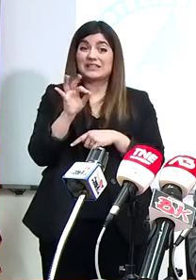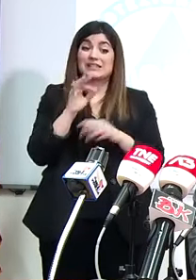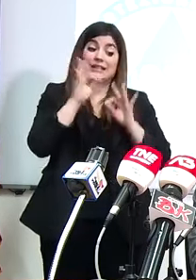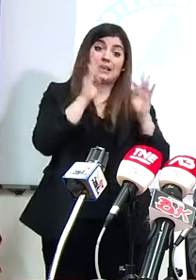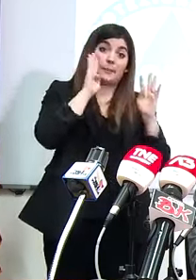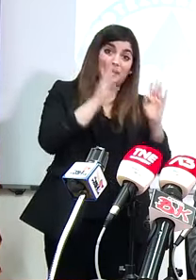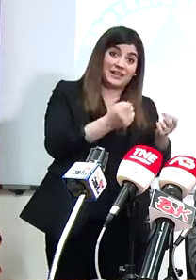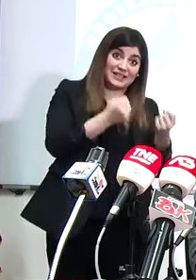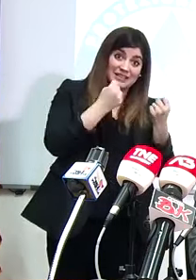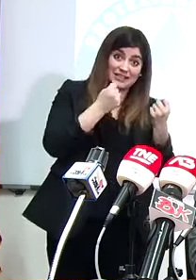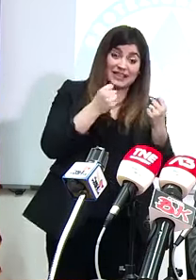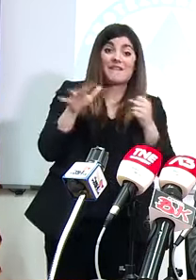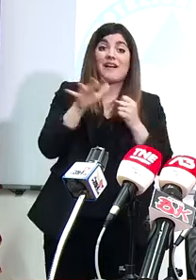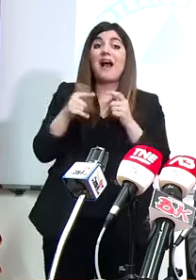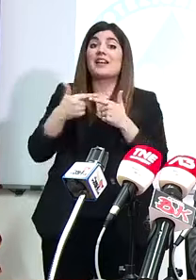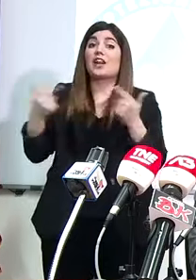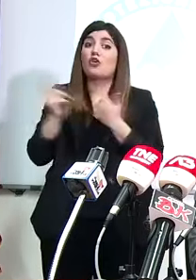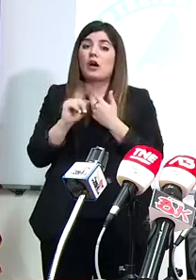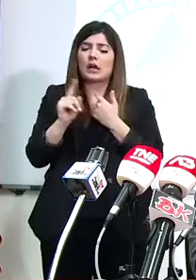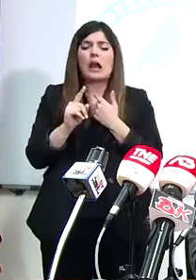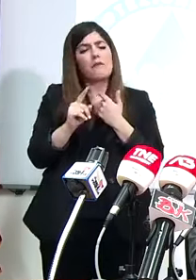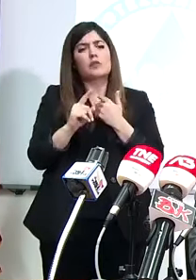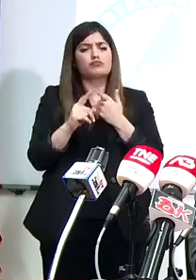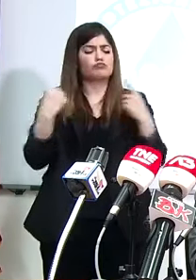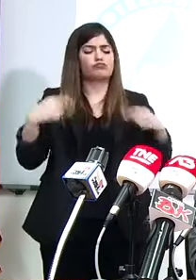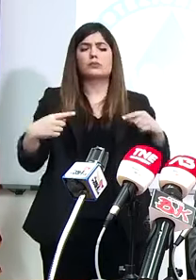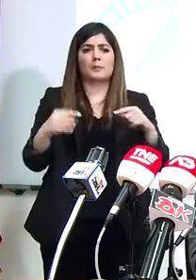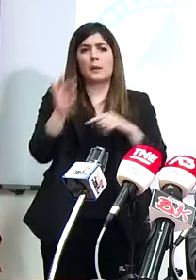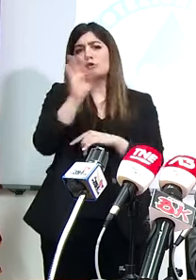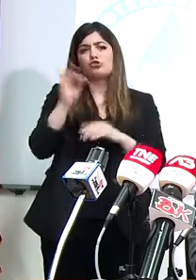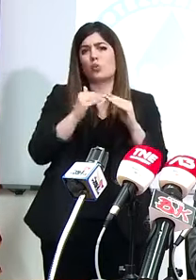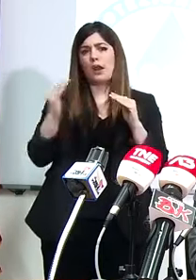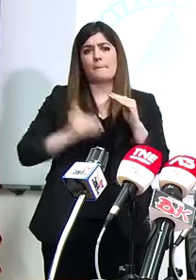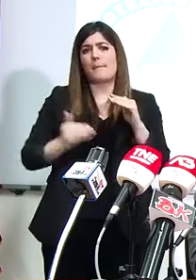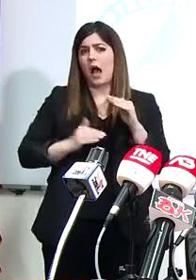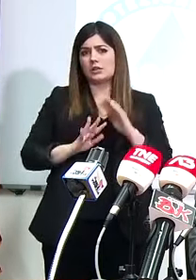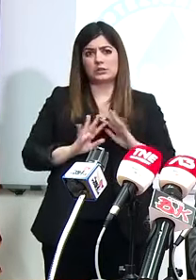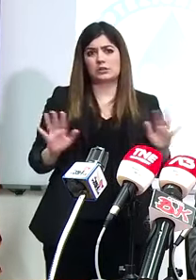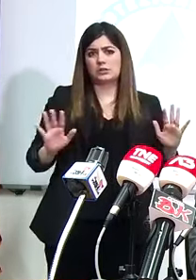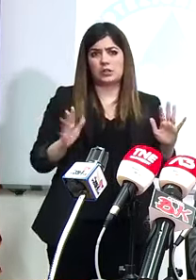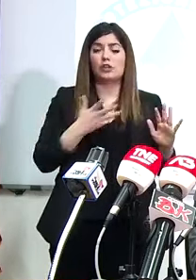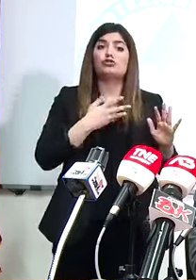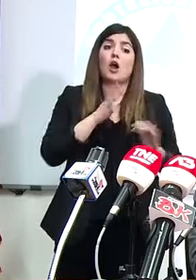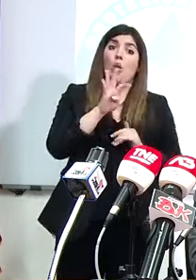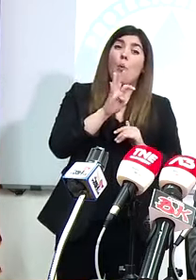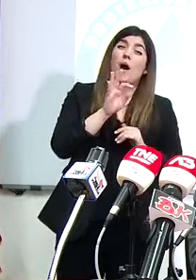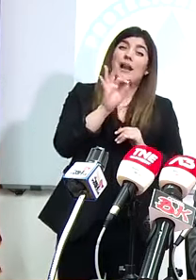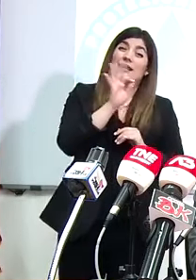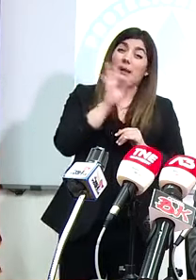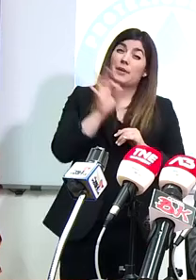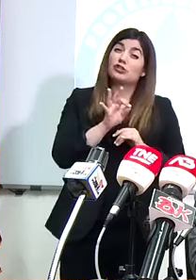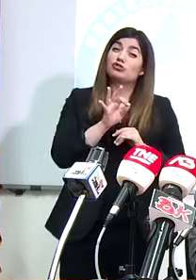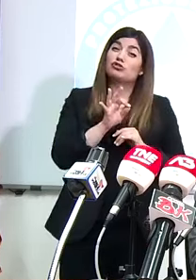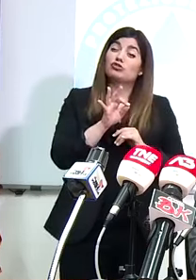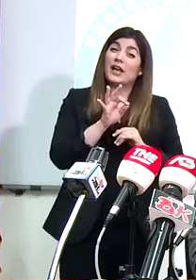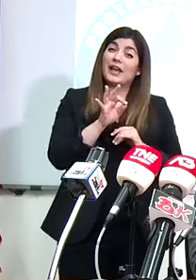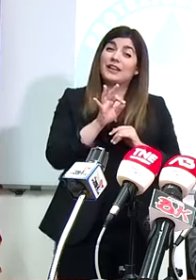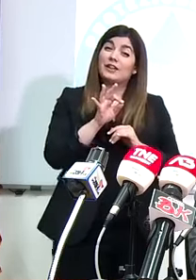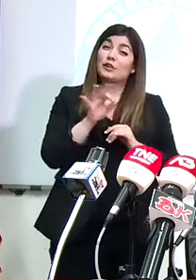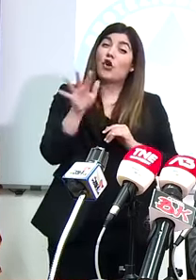che dell'area non critica decisamente bassi rispetto ai due parametri che sono 40 per cento per l'area